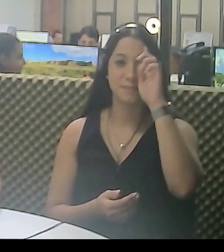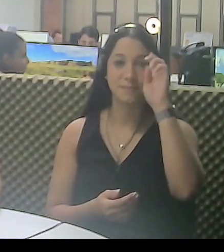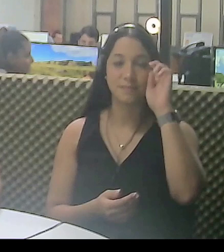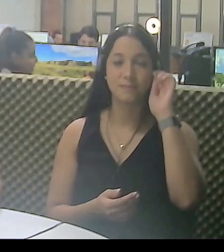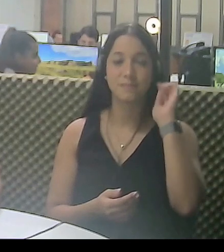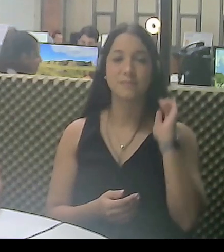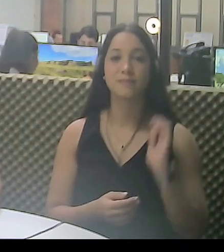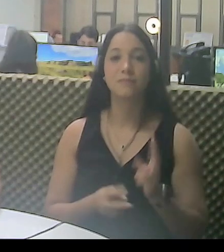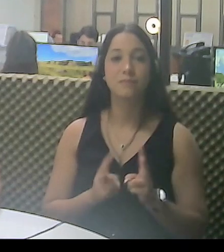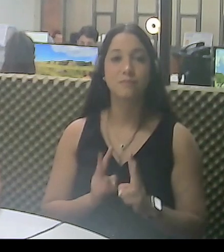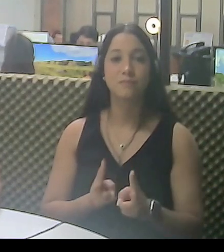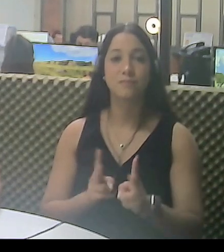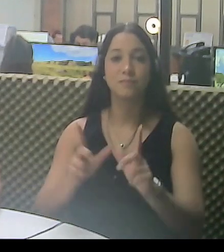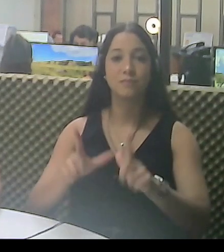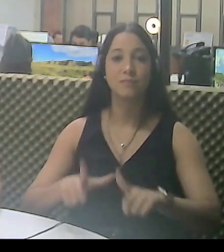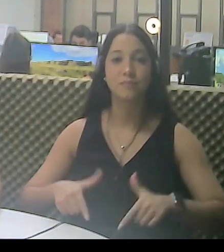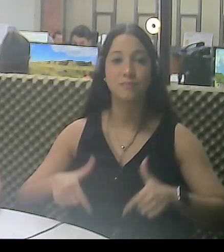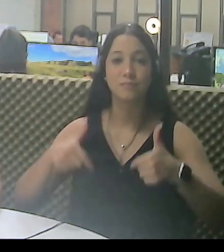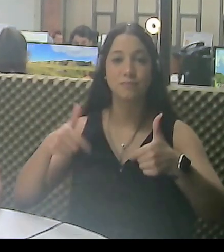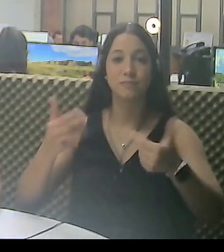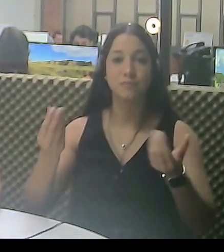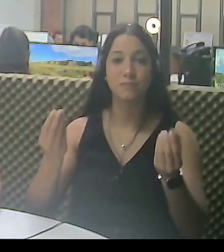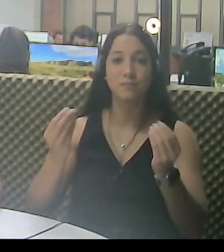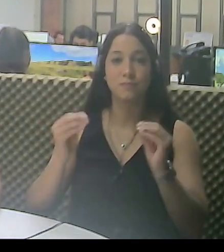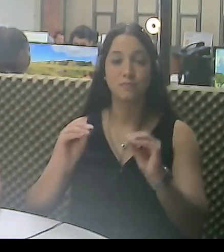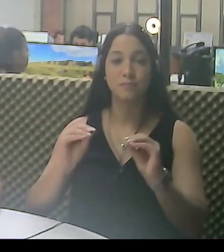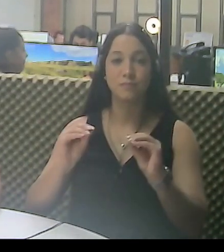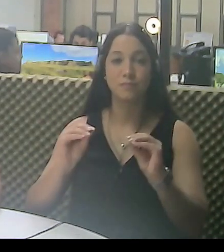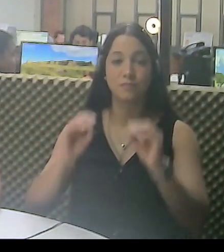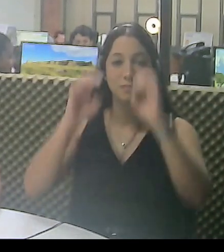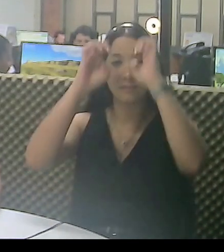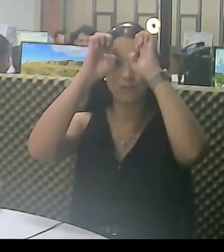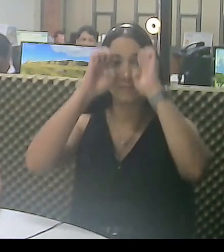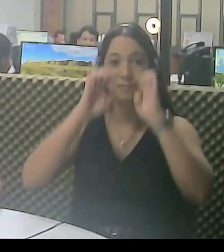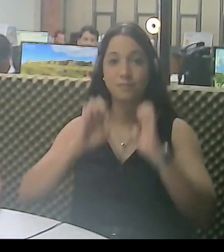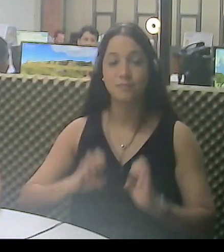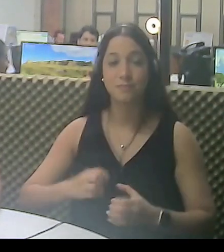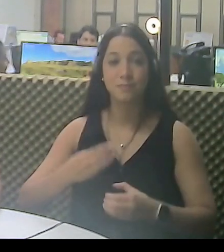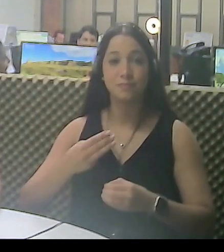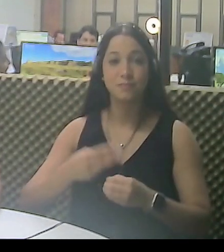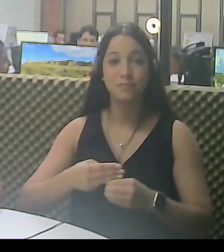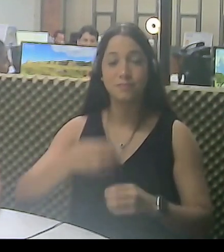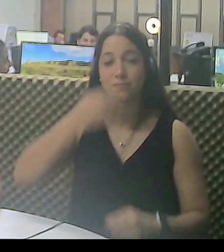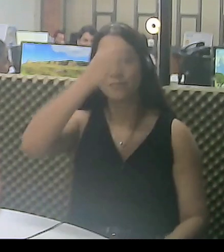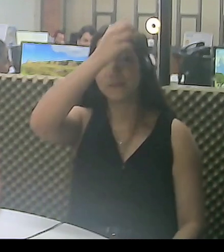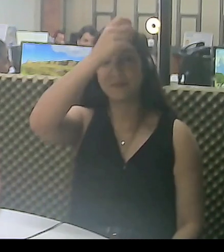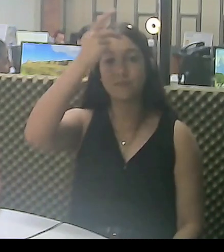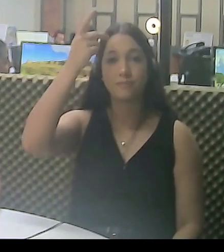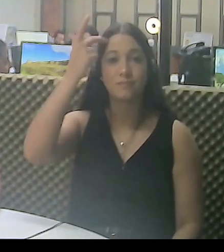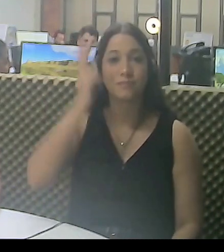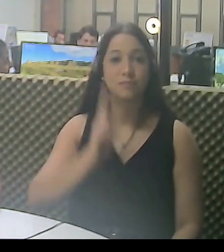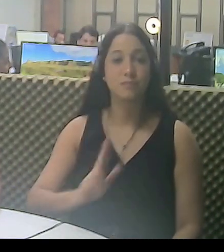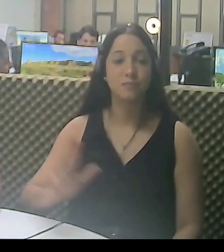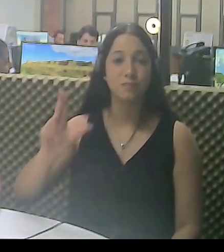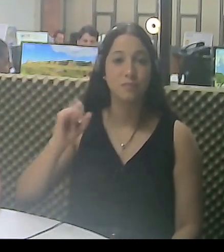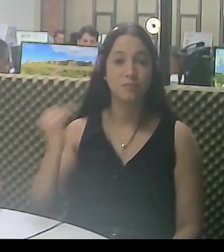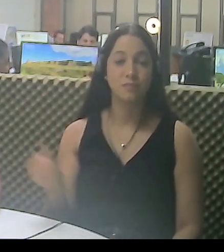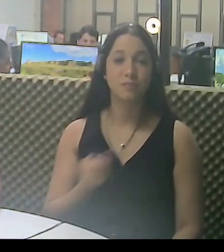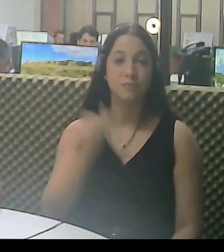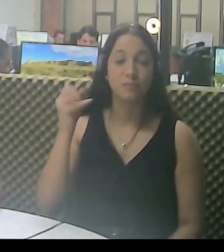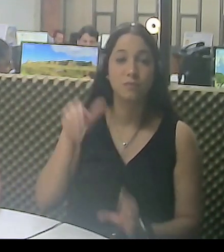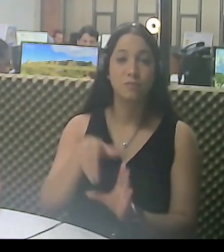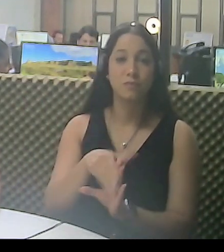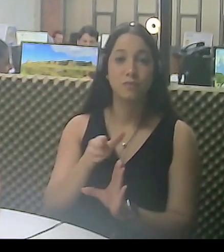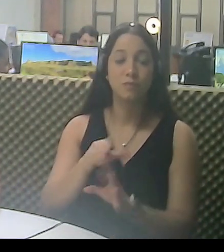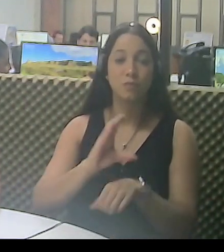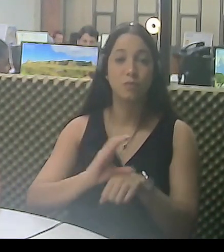Em continuidade às ações de implantação do Plano de Integridade Municipal, a Prefeitura de Uberlândia iniciou mais uma importante capacitação